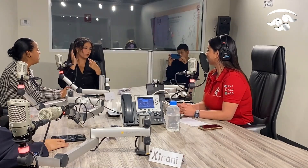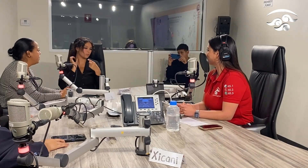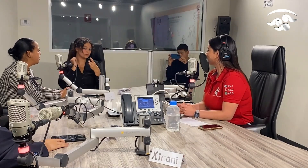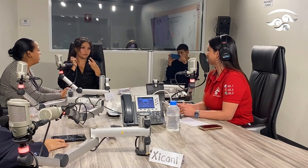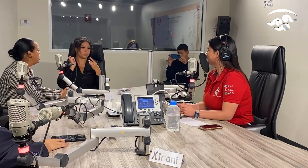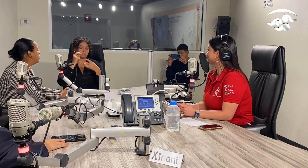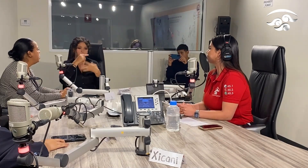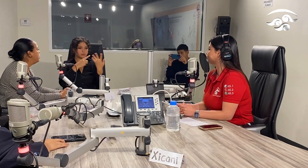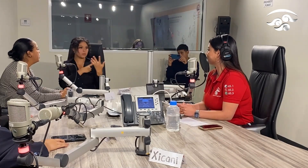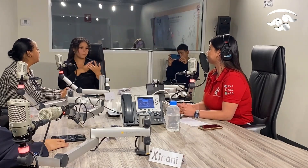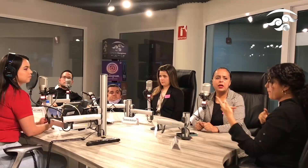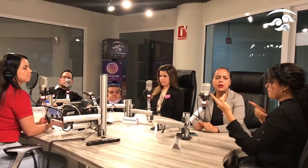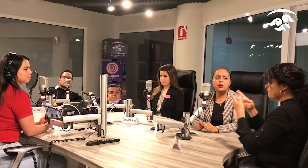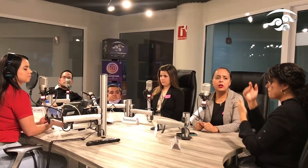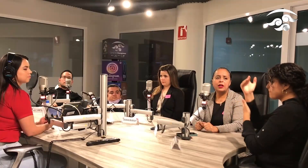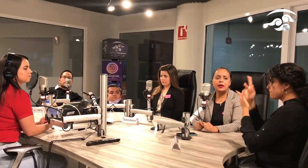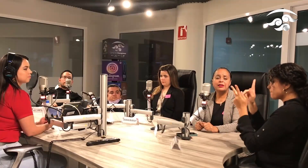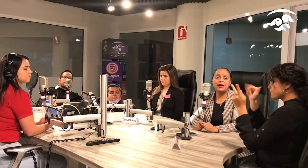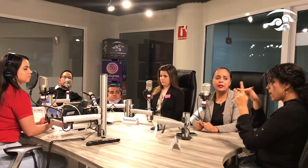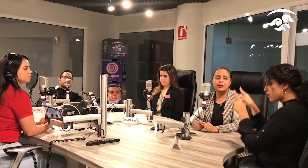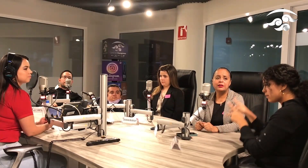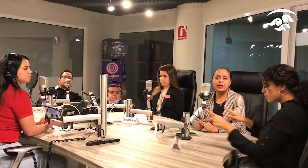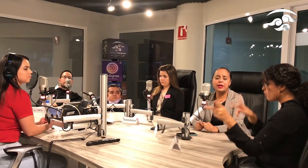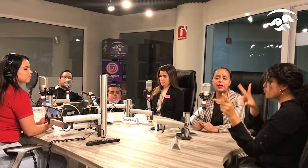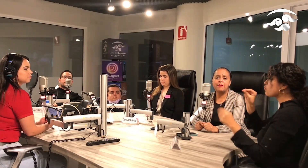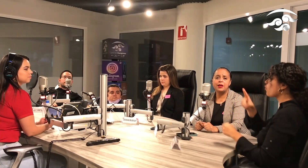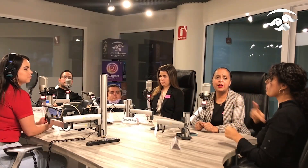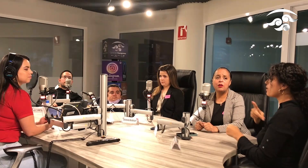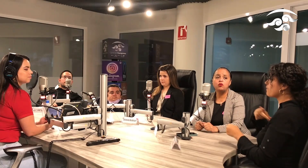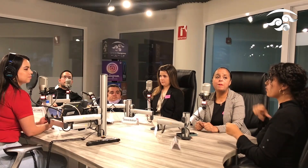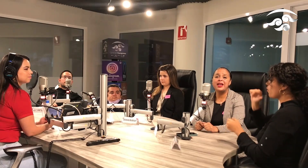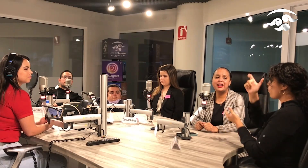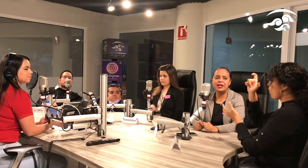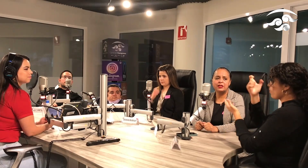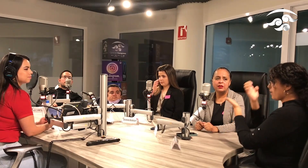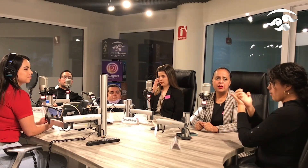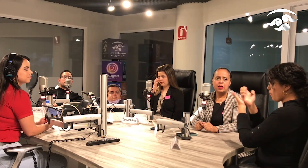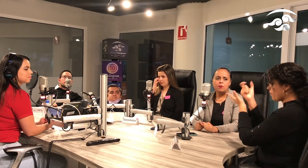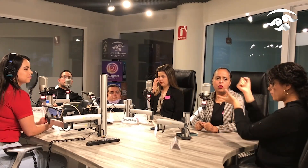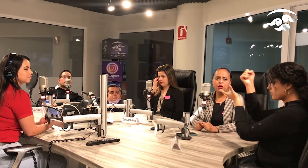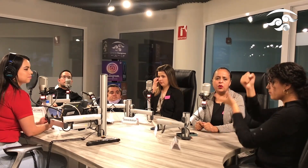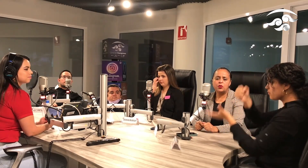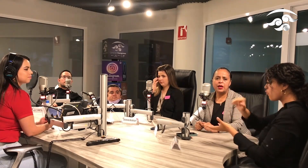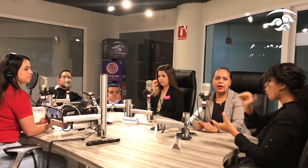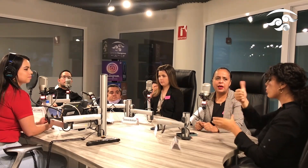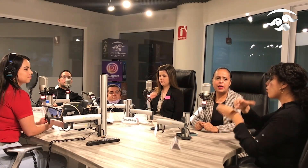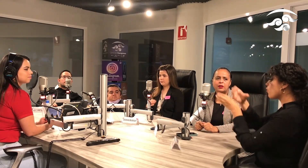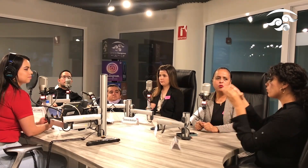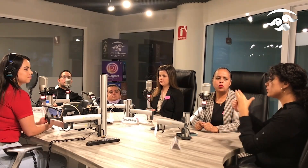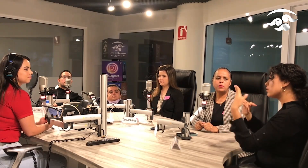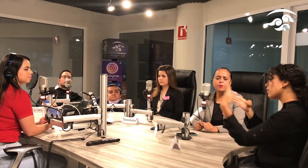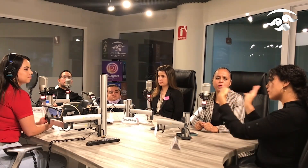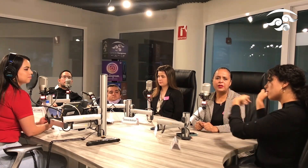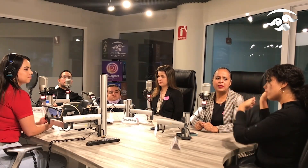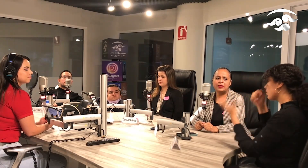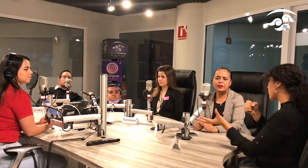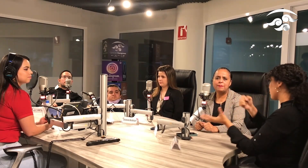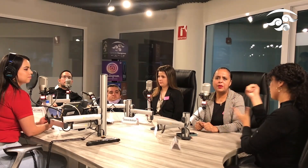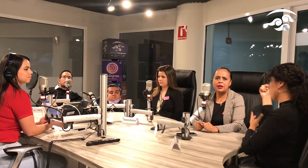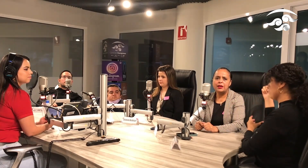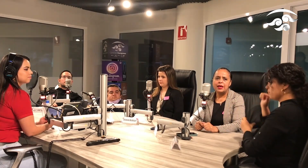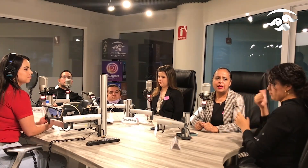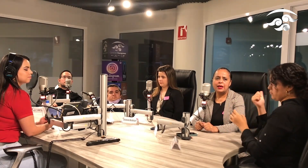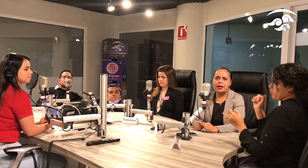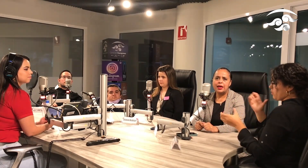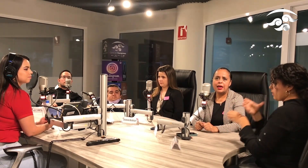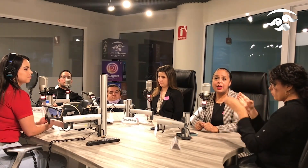educativa primero y también las agendas que lleven, los planes, porque yo creo que es muy importante